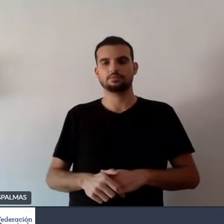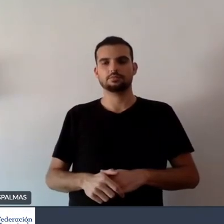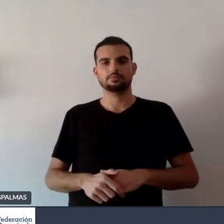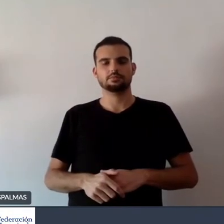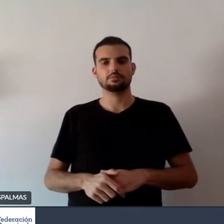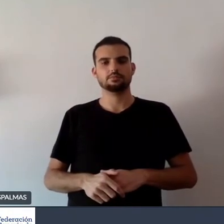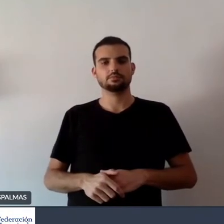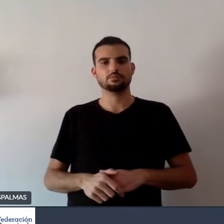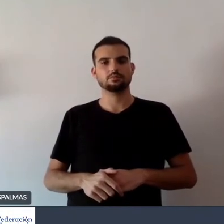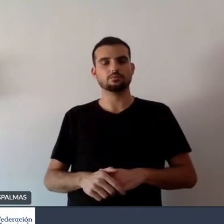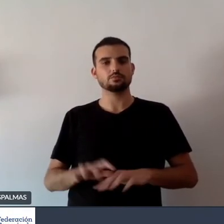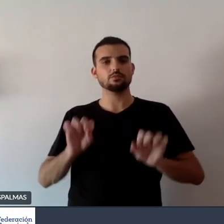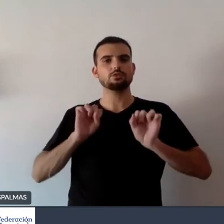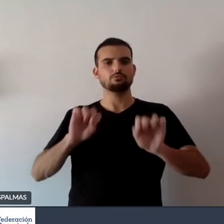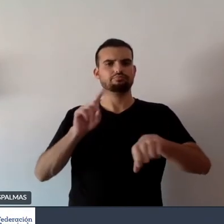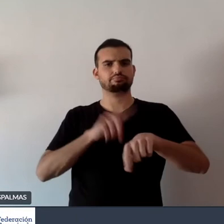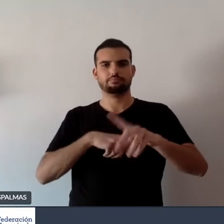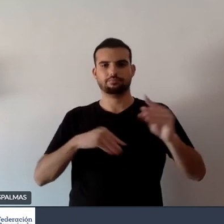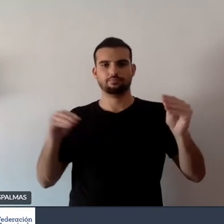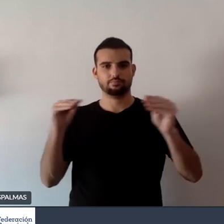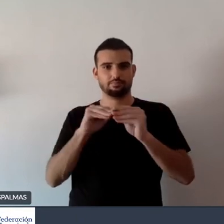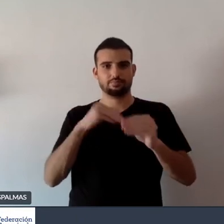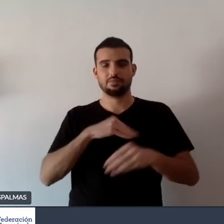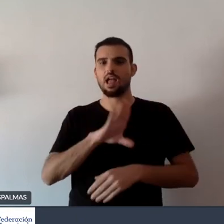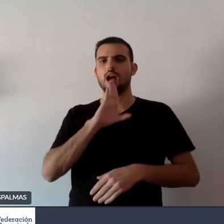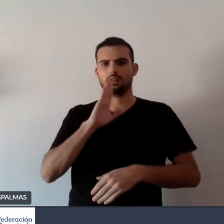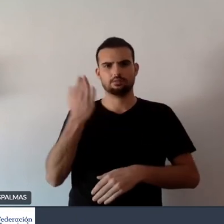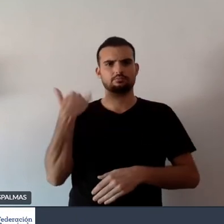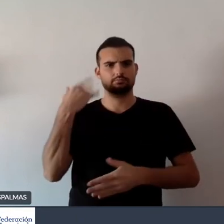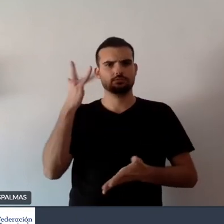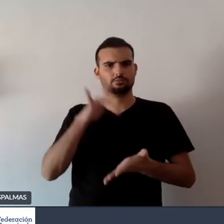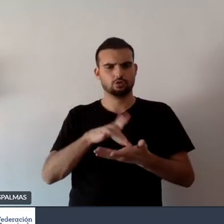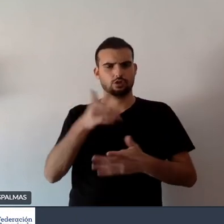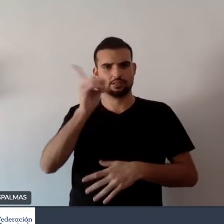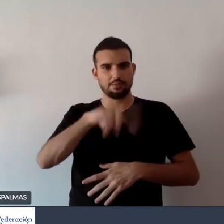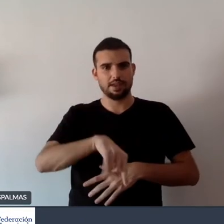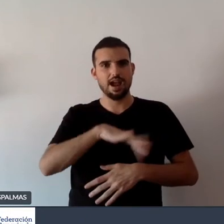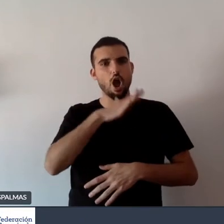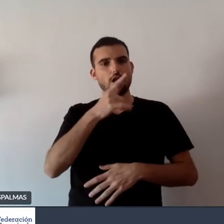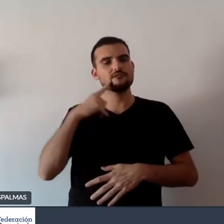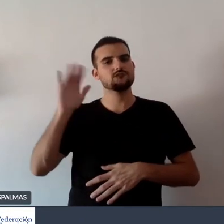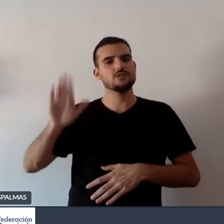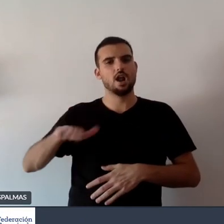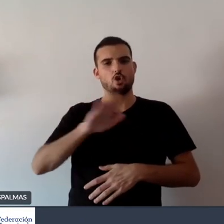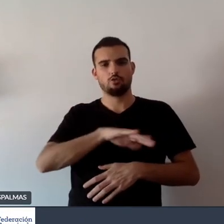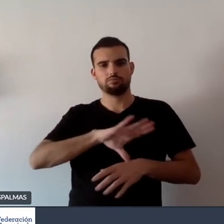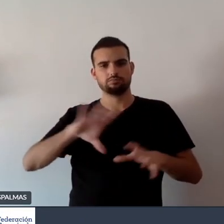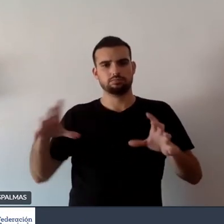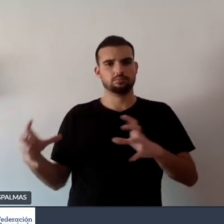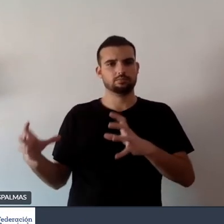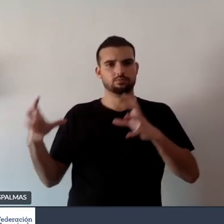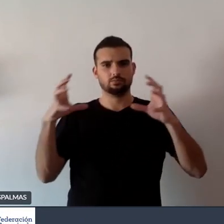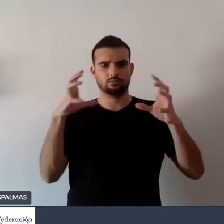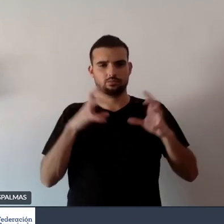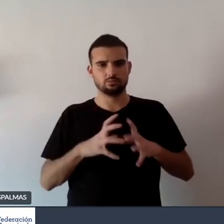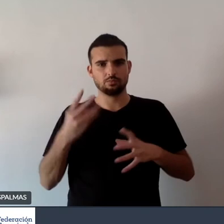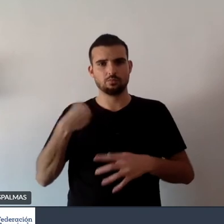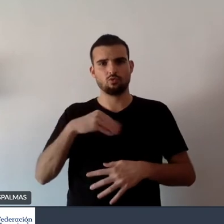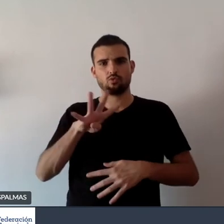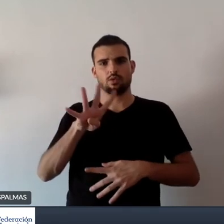Corte simultáneo. Recordáis que antes también se produce, puede ser desde balón a poste bajo o desde balón en